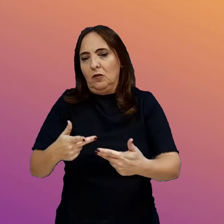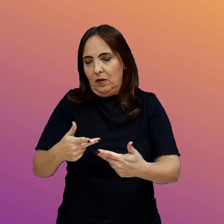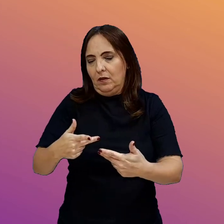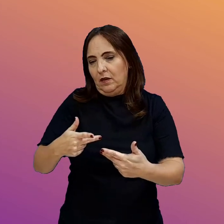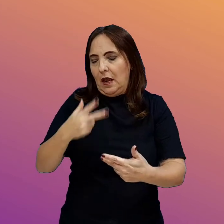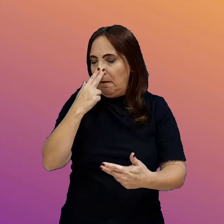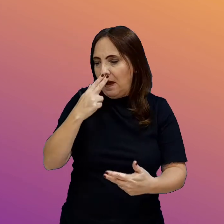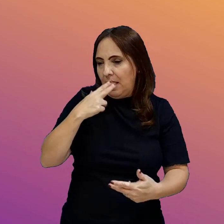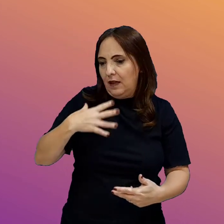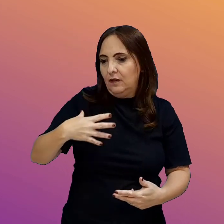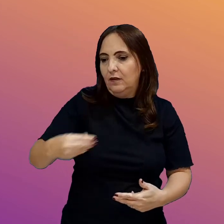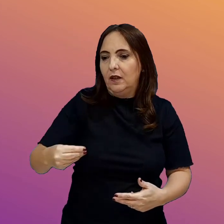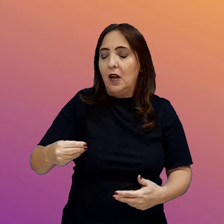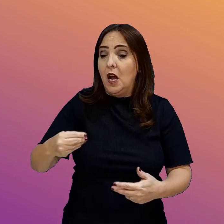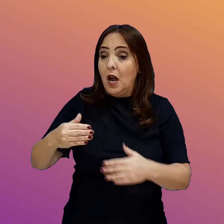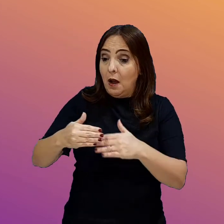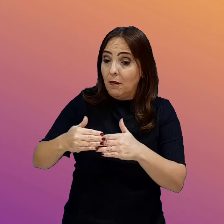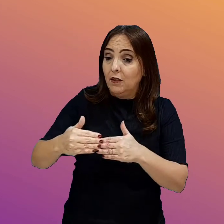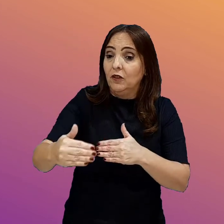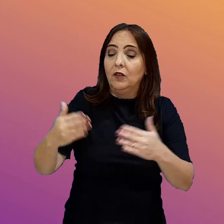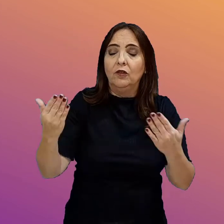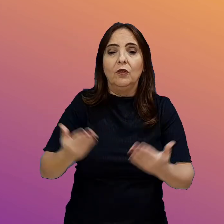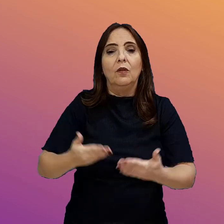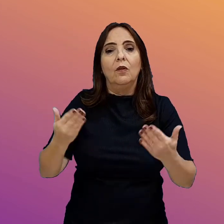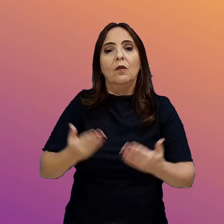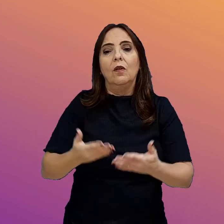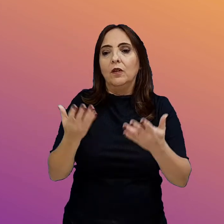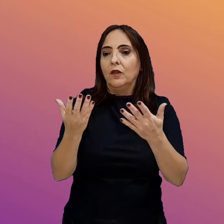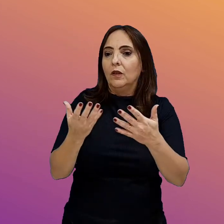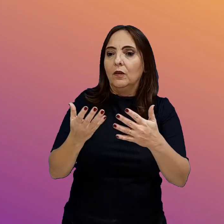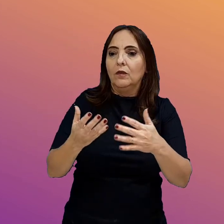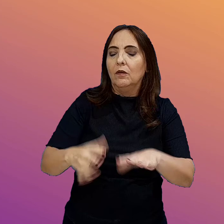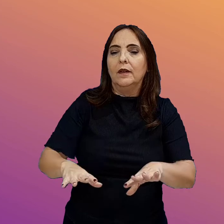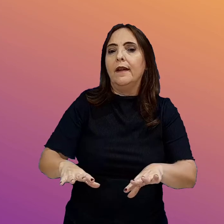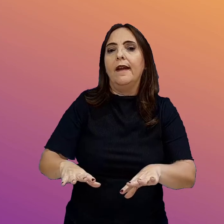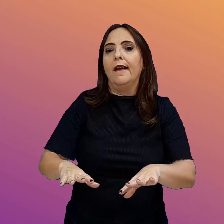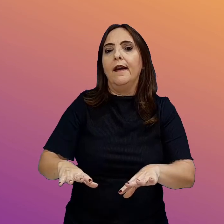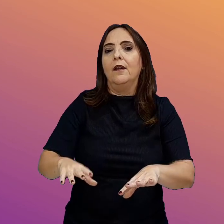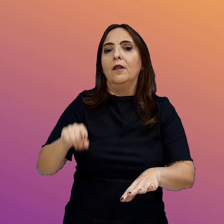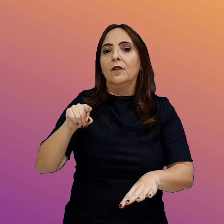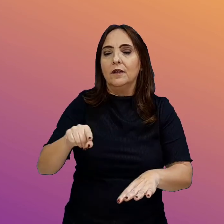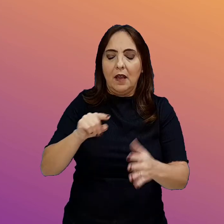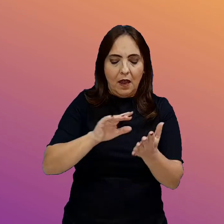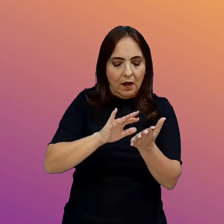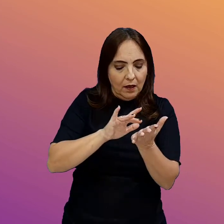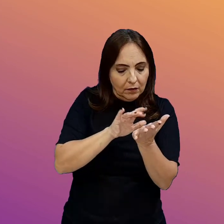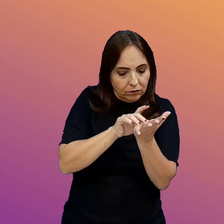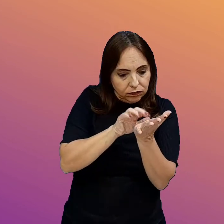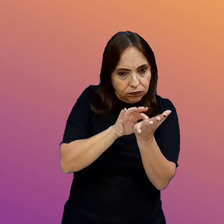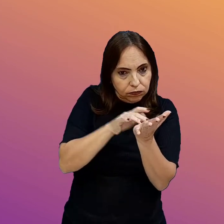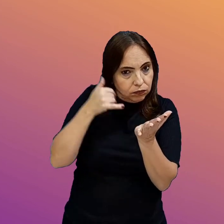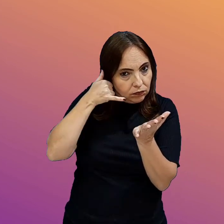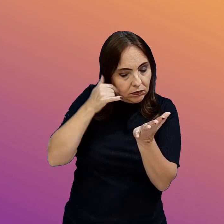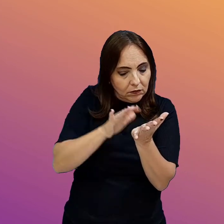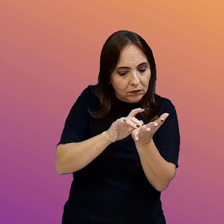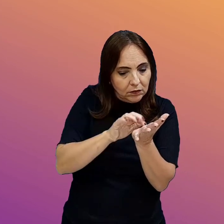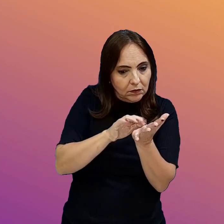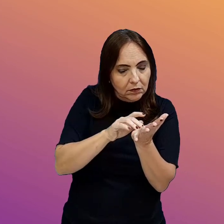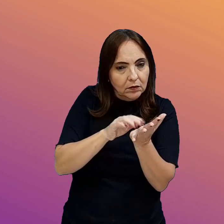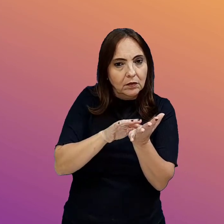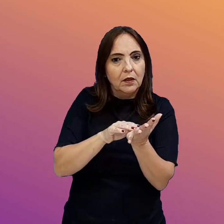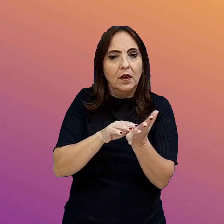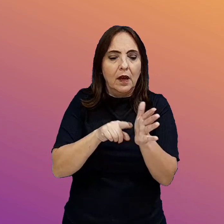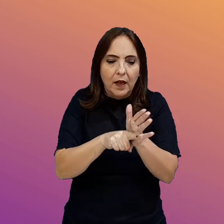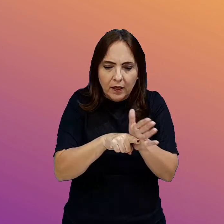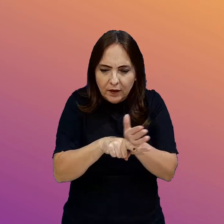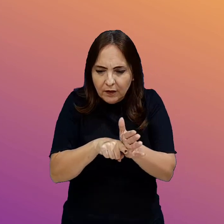assim: a partir de hoje eu não quero mais você passando tanto tempo no celular. Aí você começa a